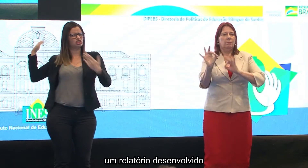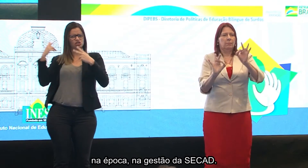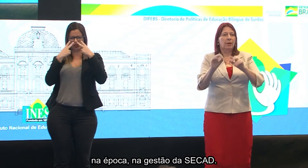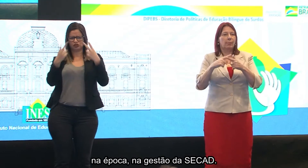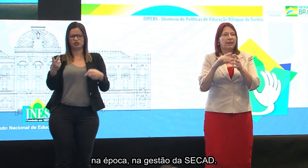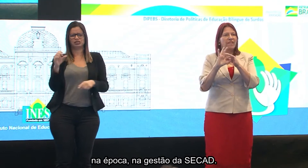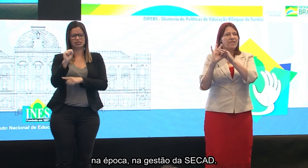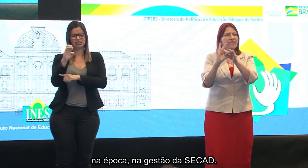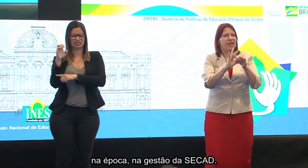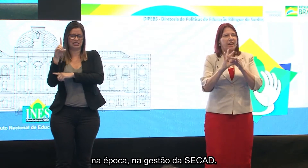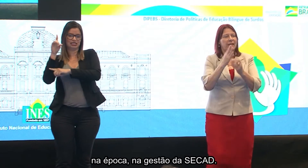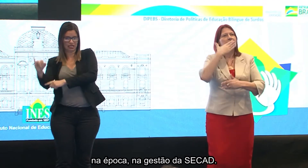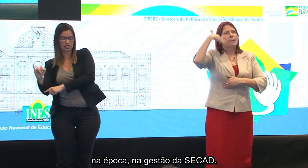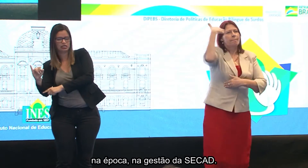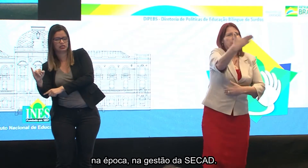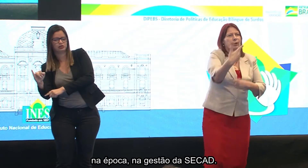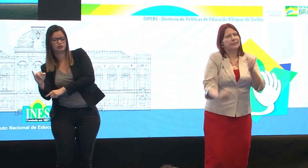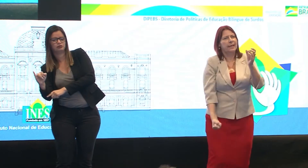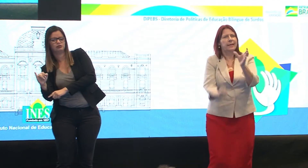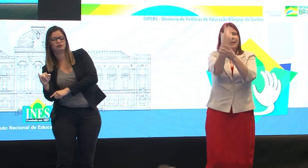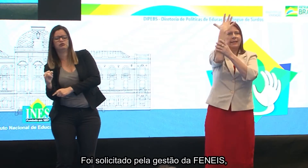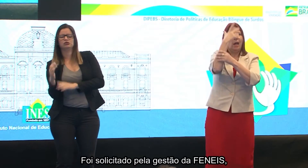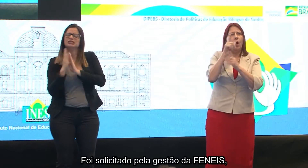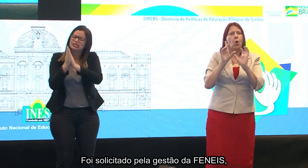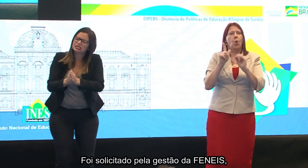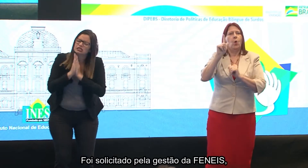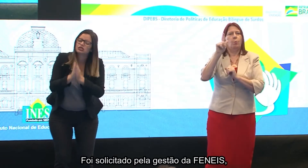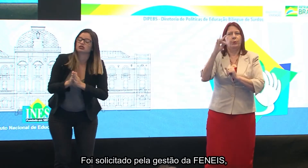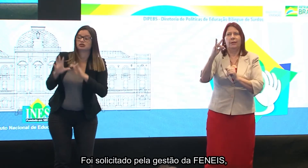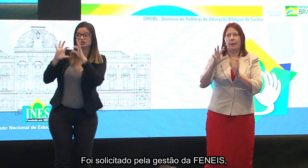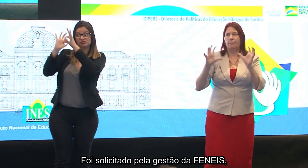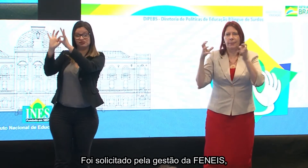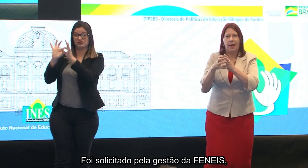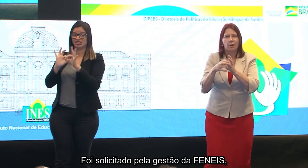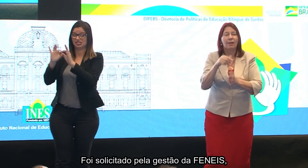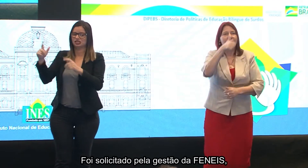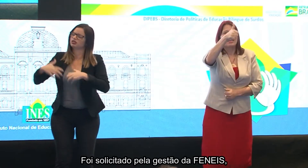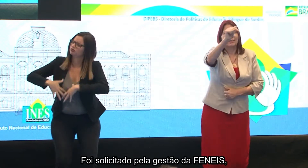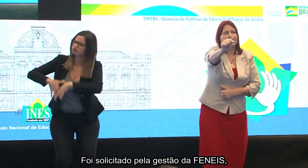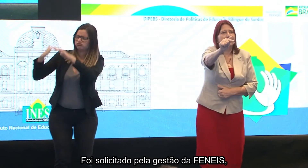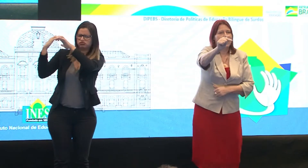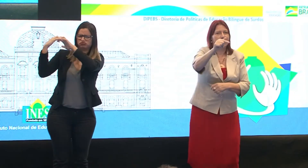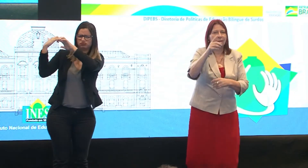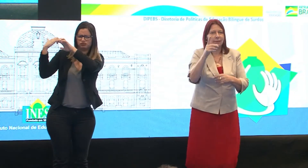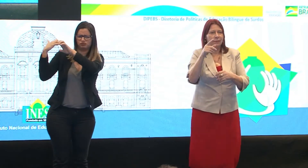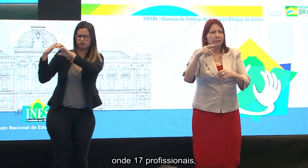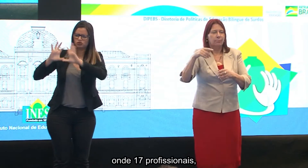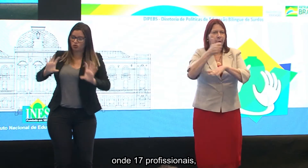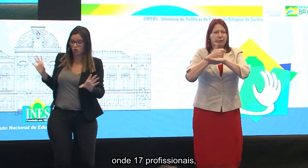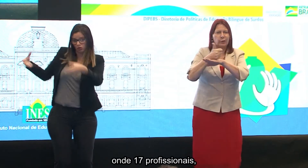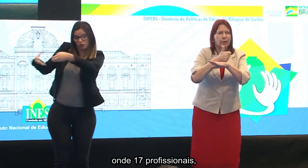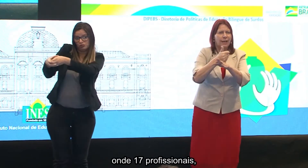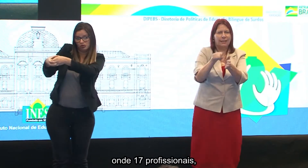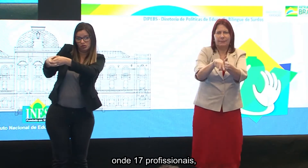na época, na gestão da CECADI, foi solicitado pela gestão da FENES, onde